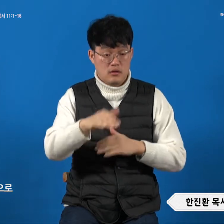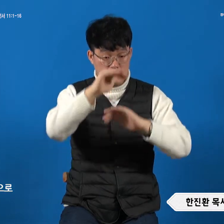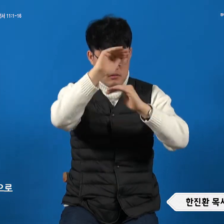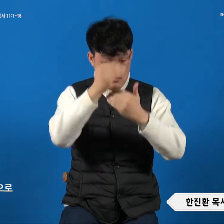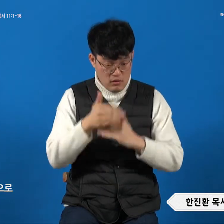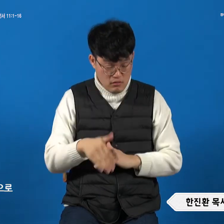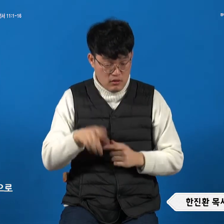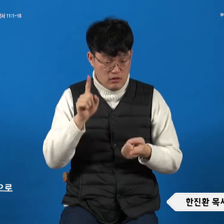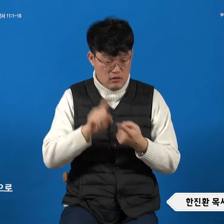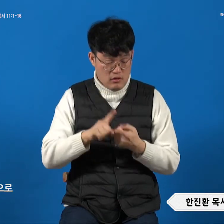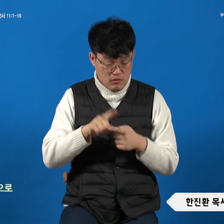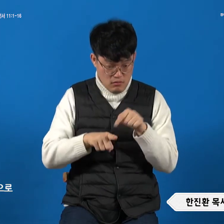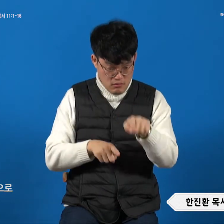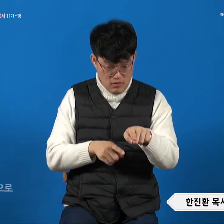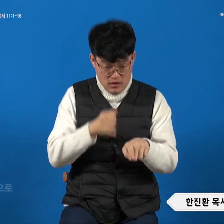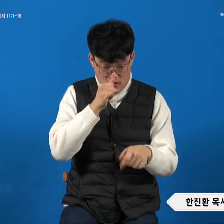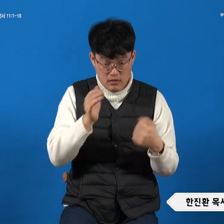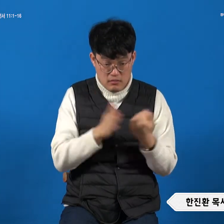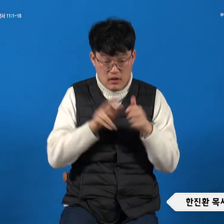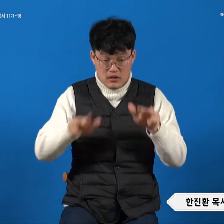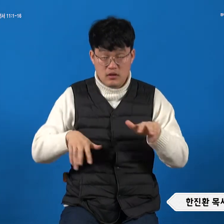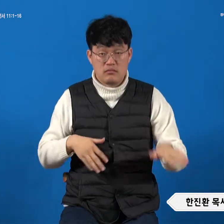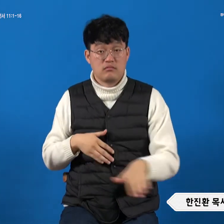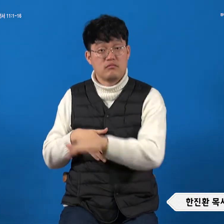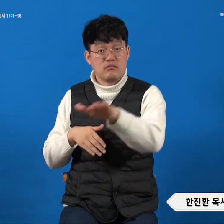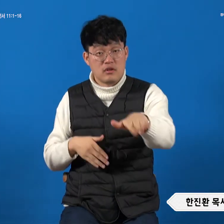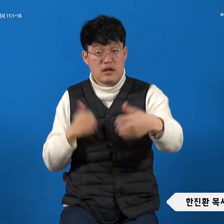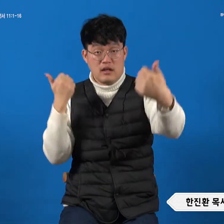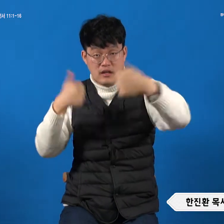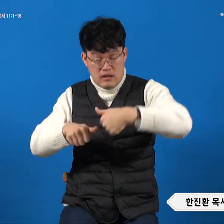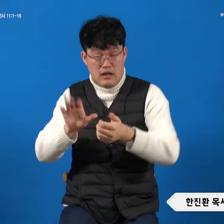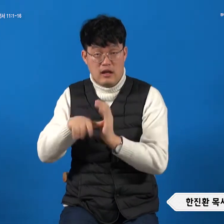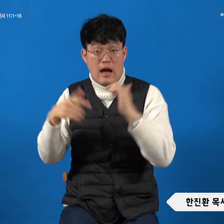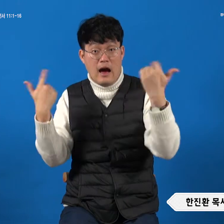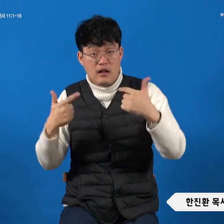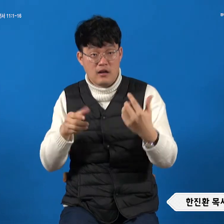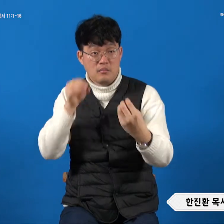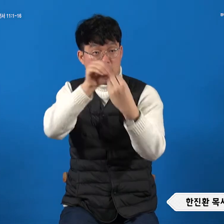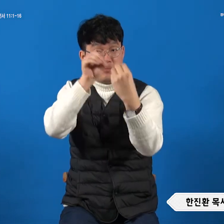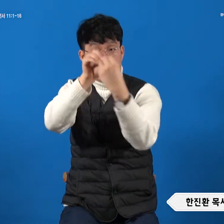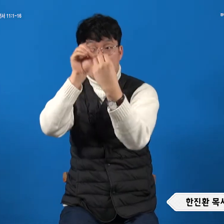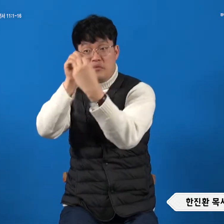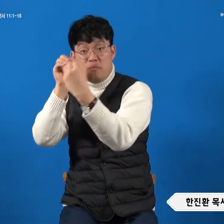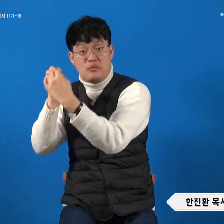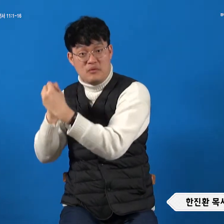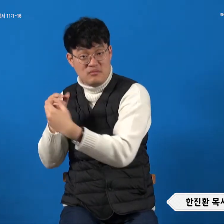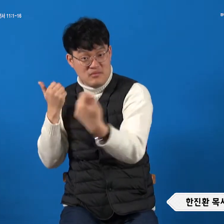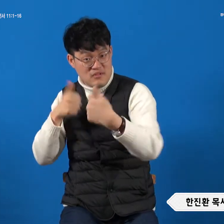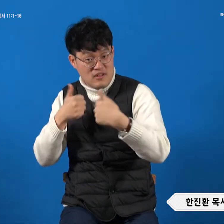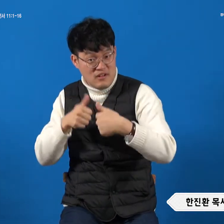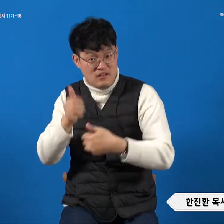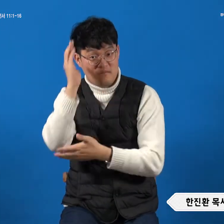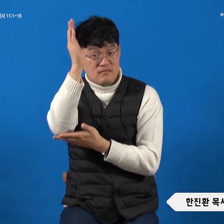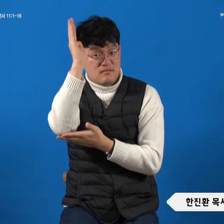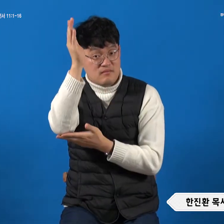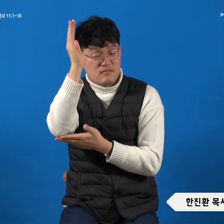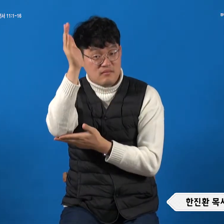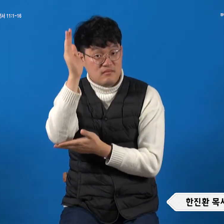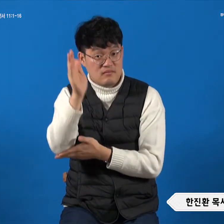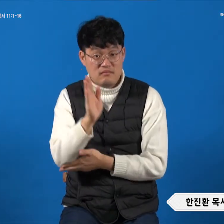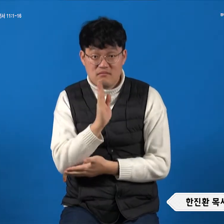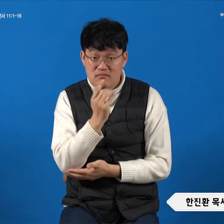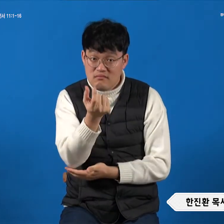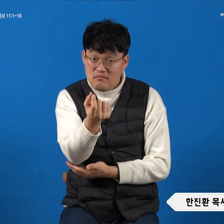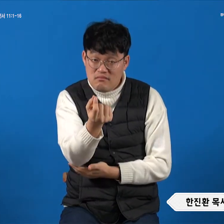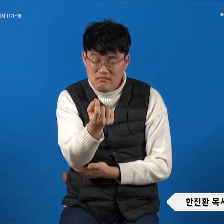그래서 이 구절을 이렇게 되어 있으니까 지금 우리가 인사할 때는 입맞춤으로 해야 된다. 그렇게